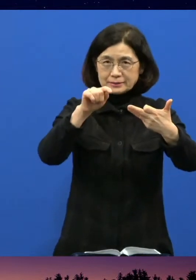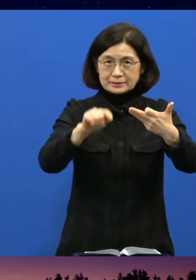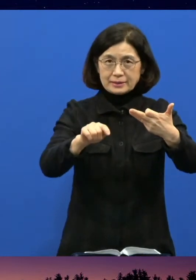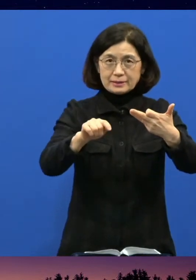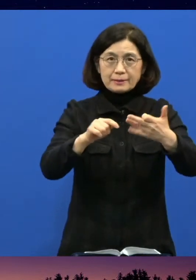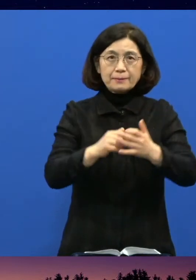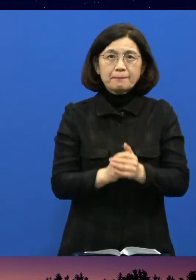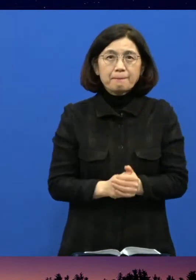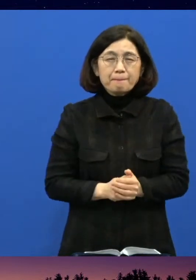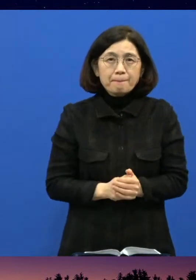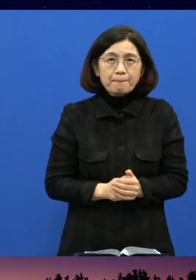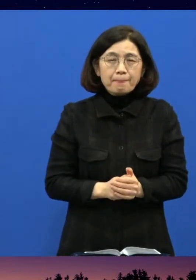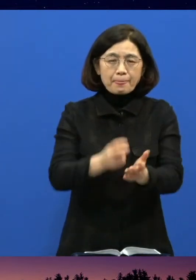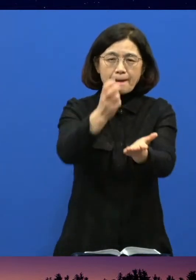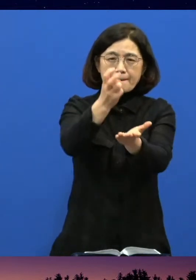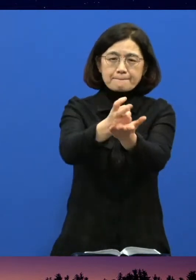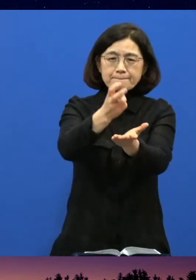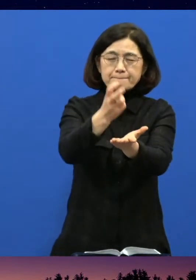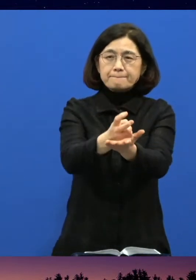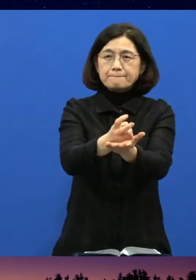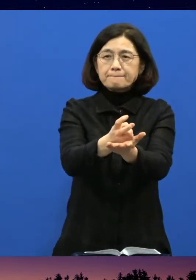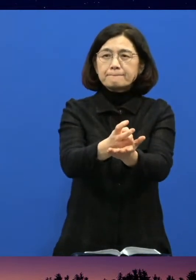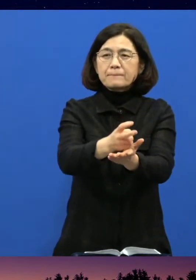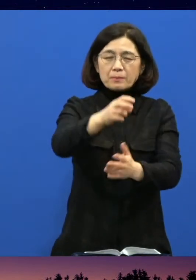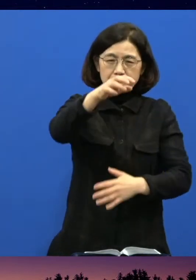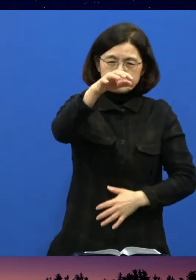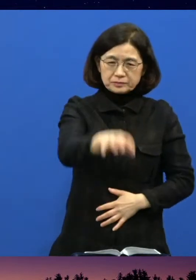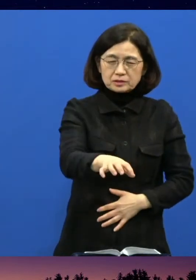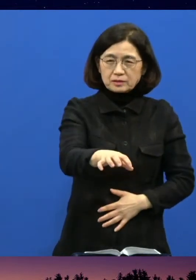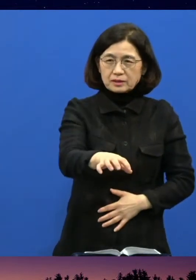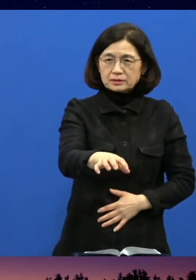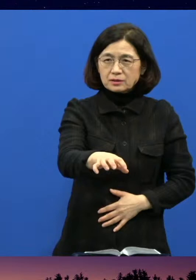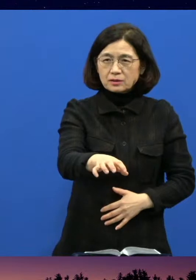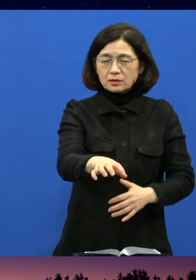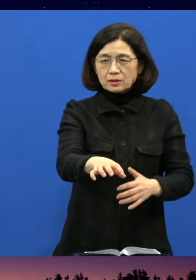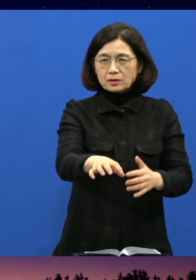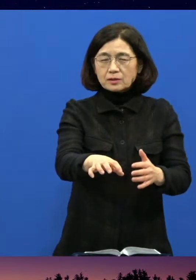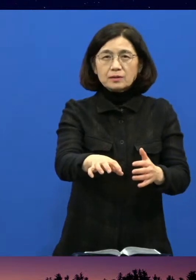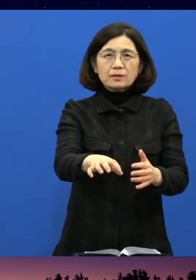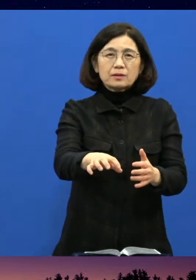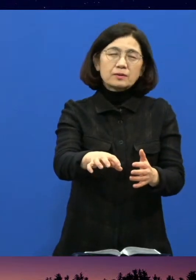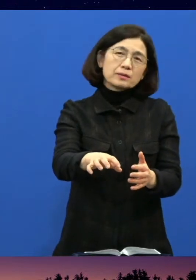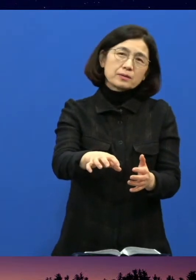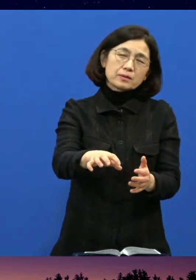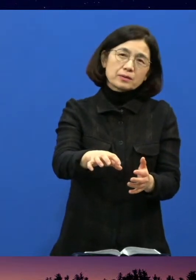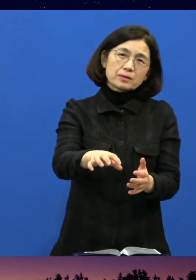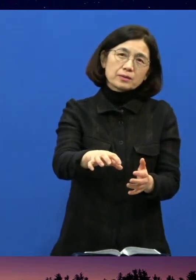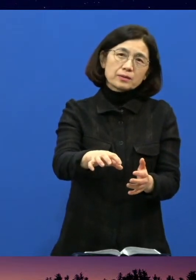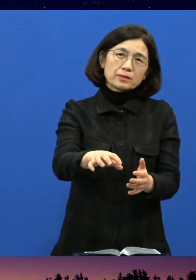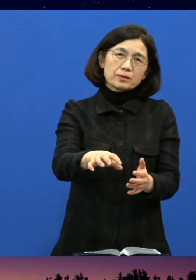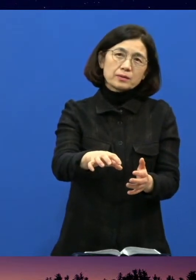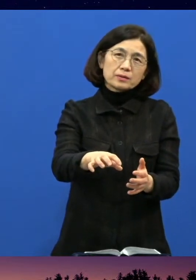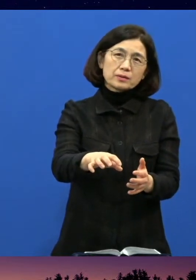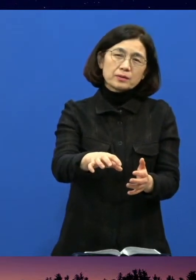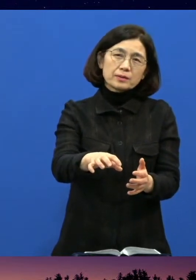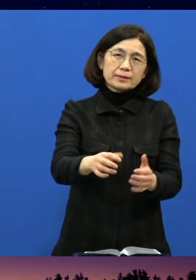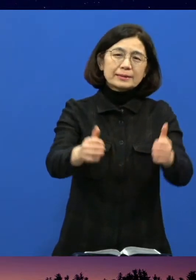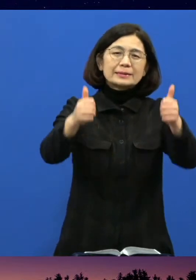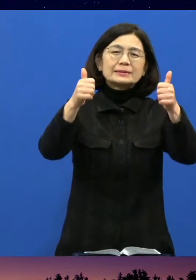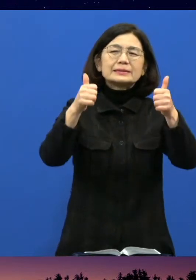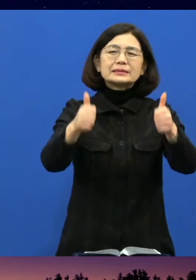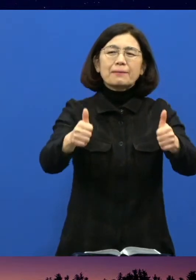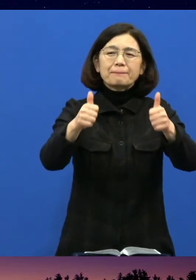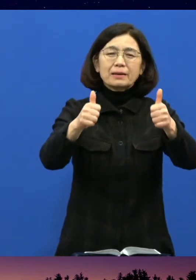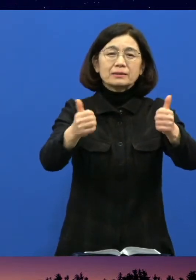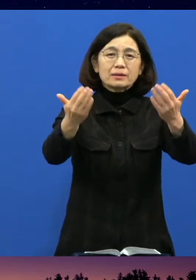법정의 어떤 소송, 여러분 이 법적인 문제에 얽혀서 재판을